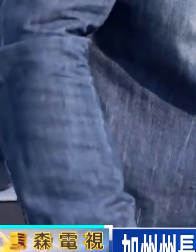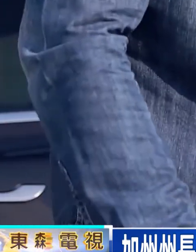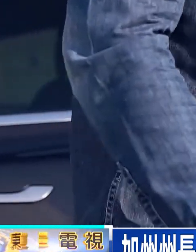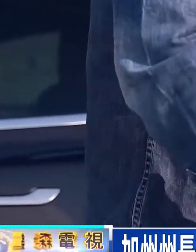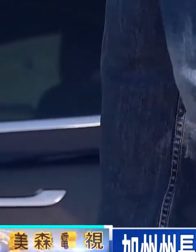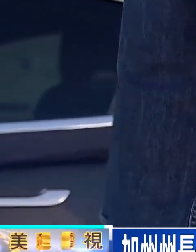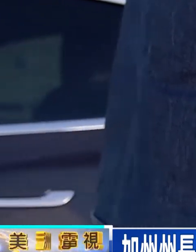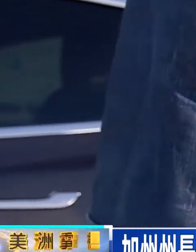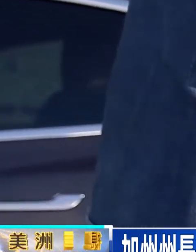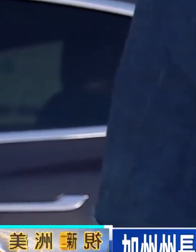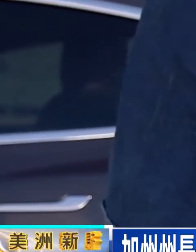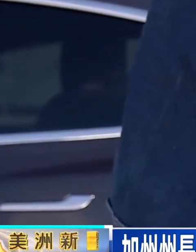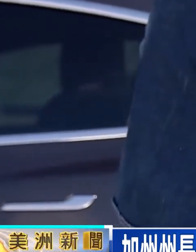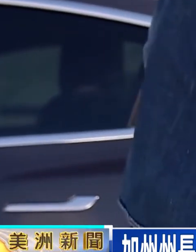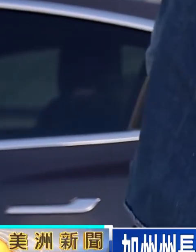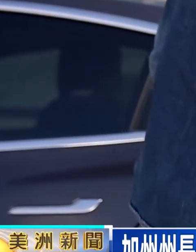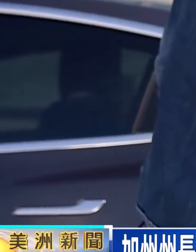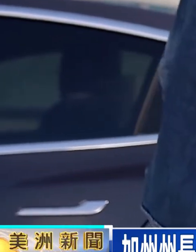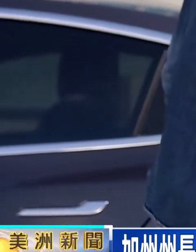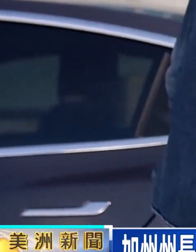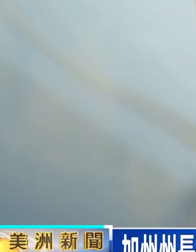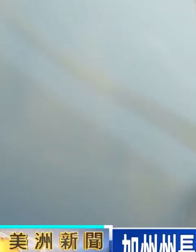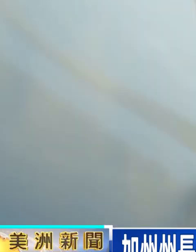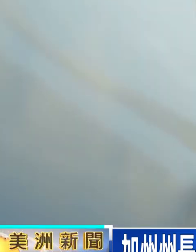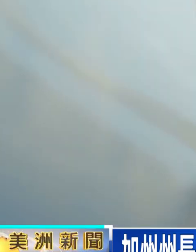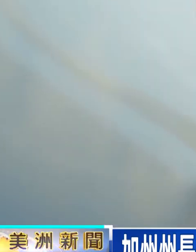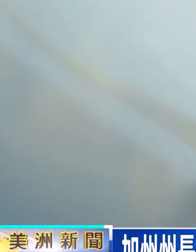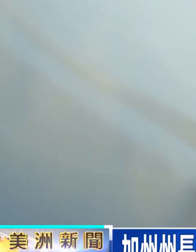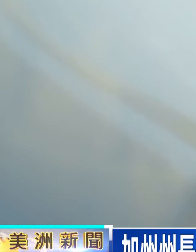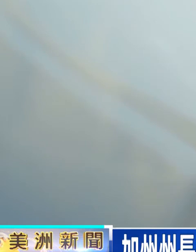来帮助达成目标，要在2045年时可